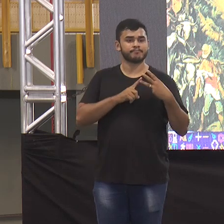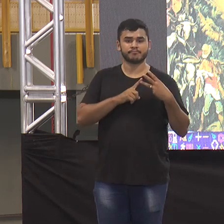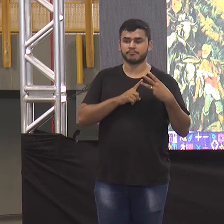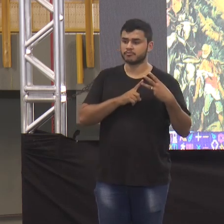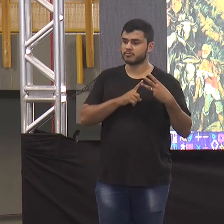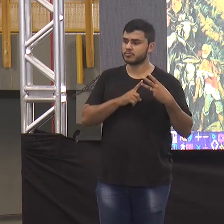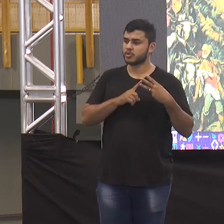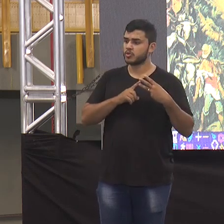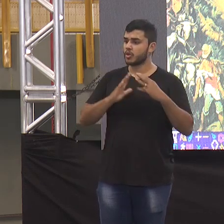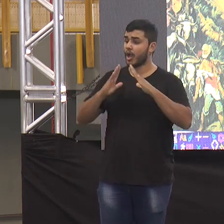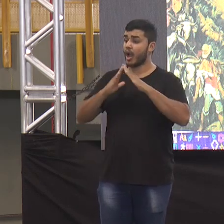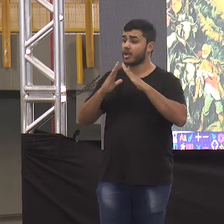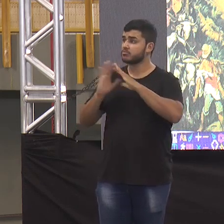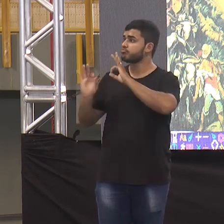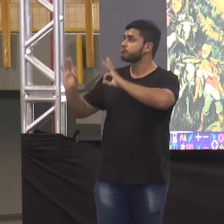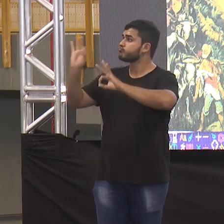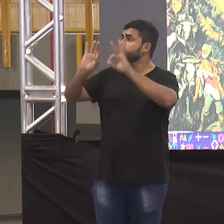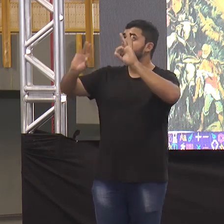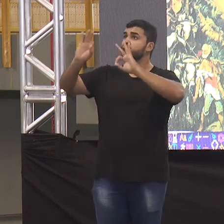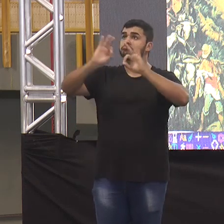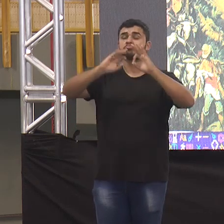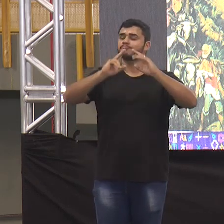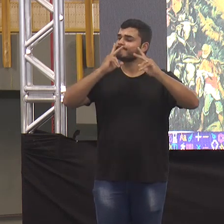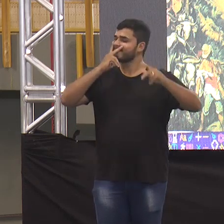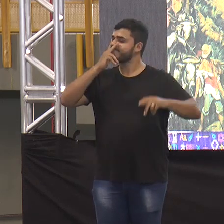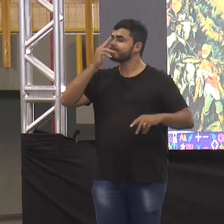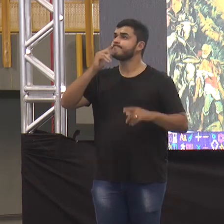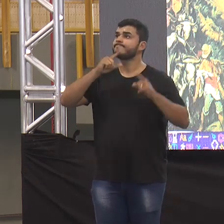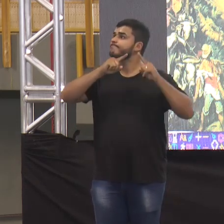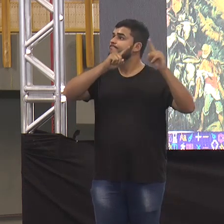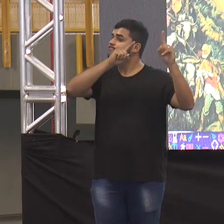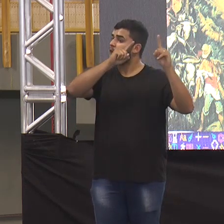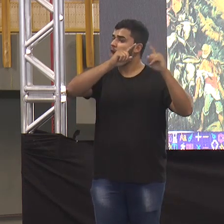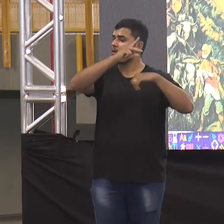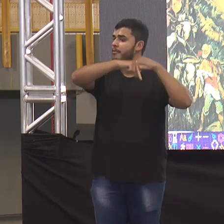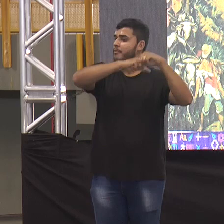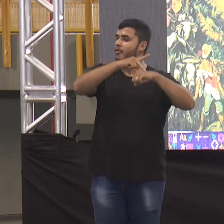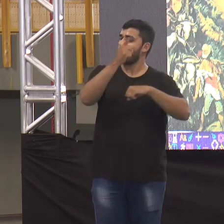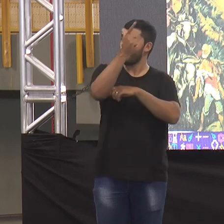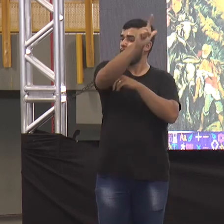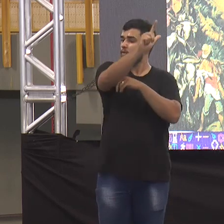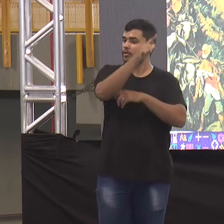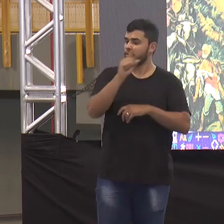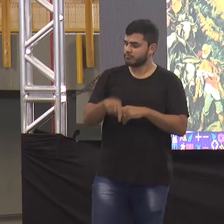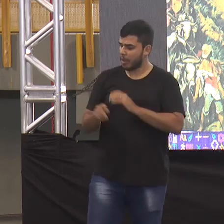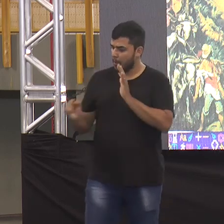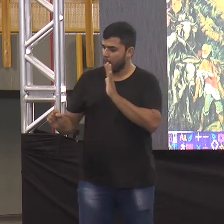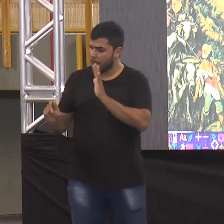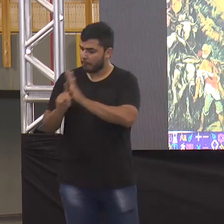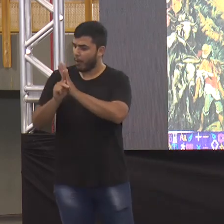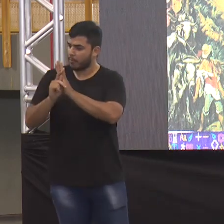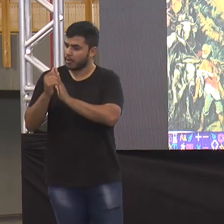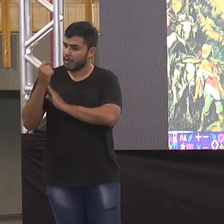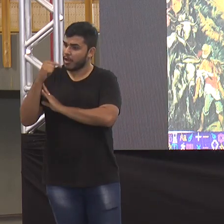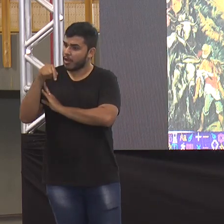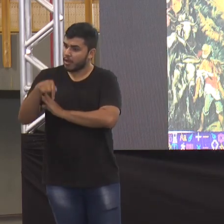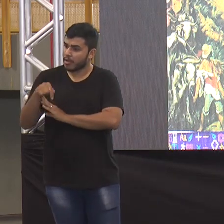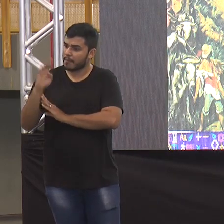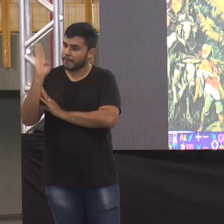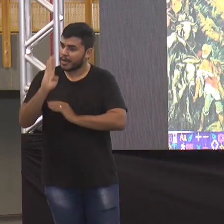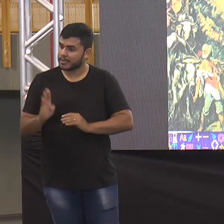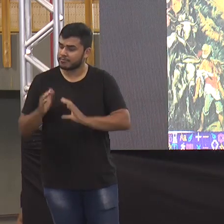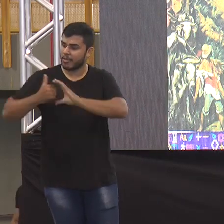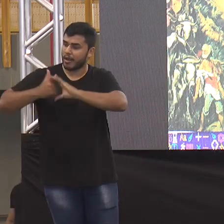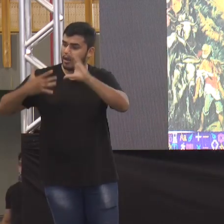elementos de decoração das casas. Então não havia uma identidade cultural brasileira.